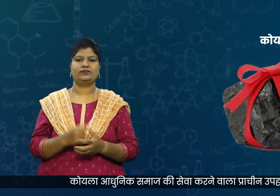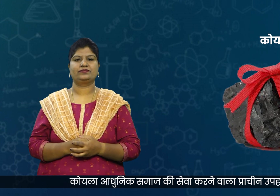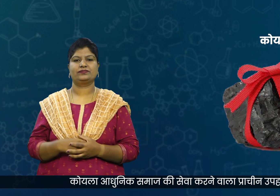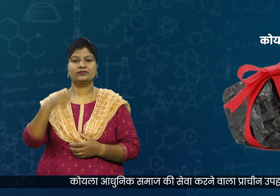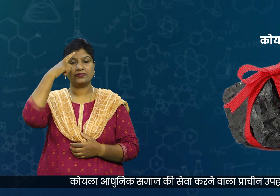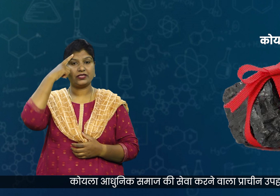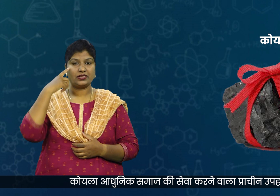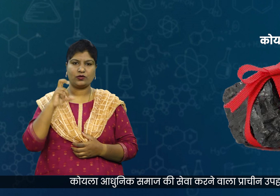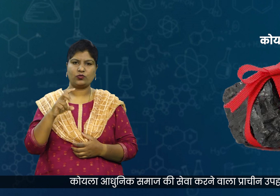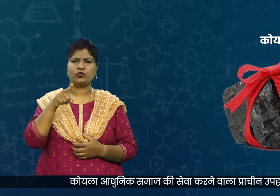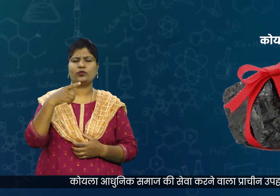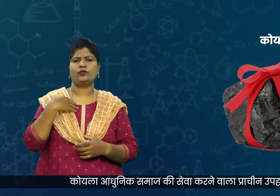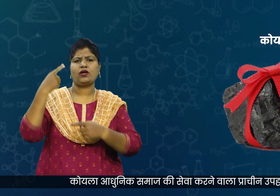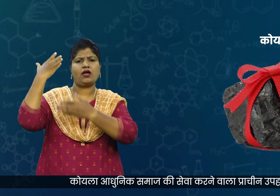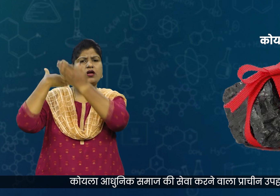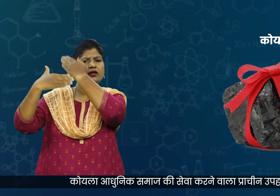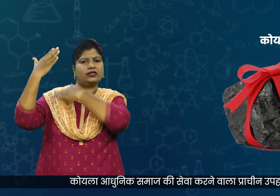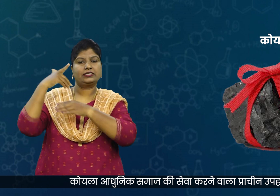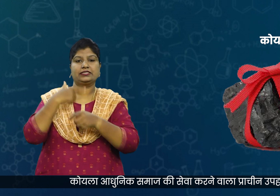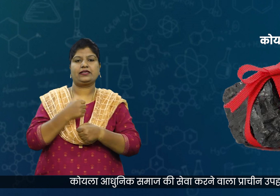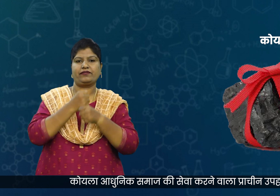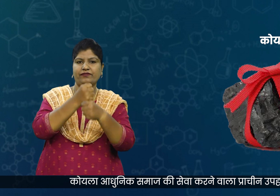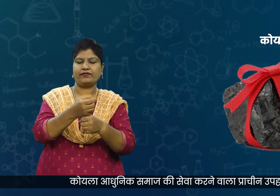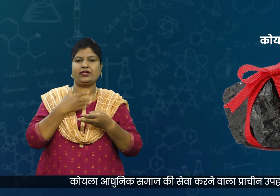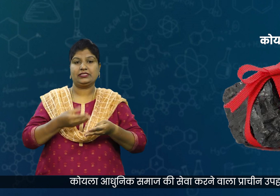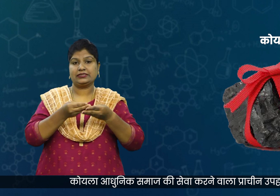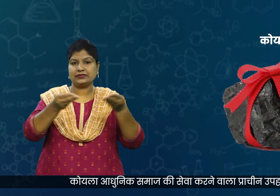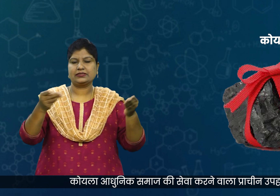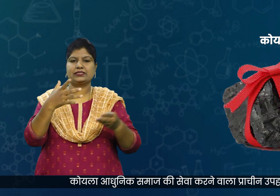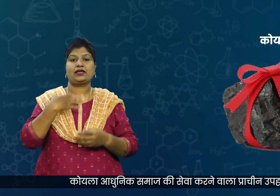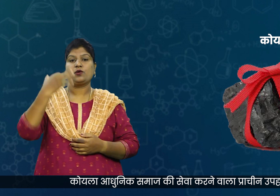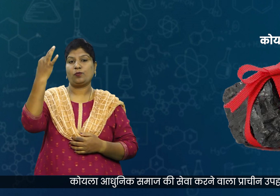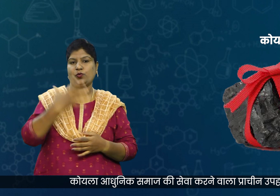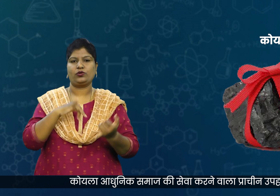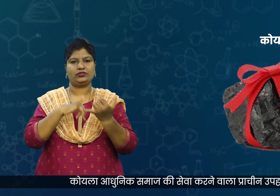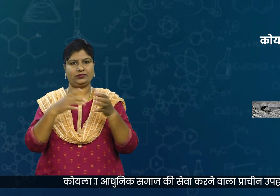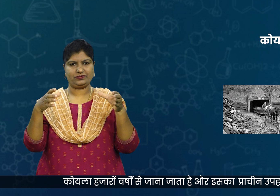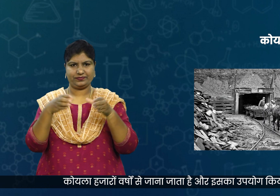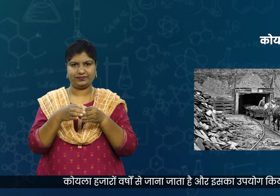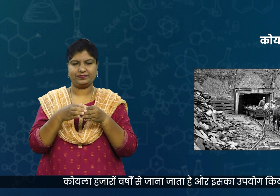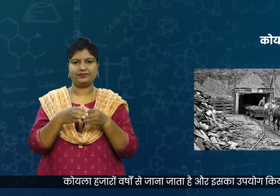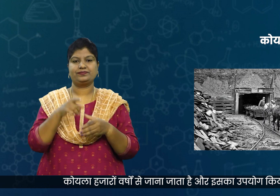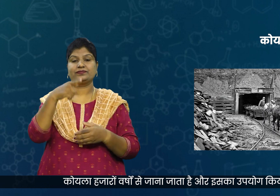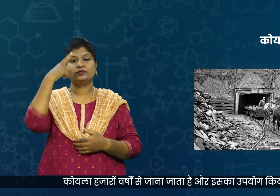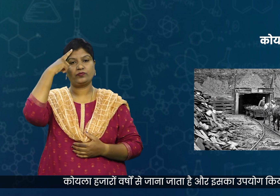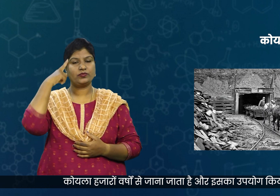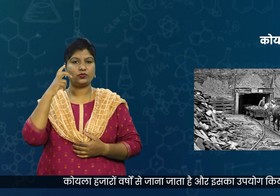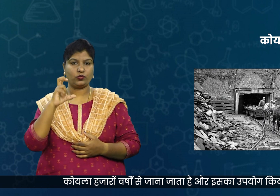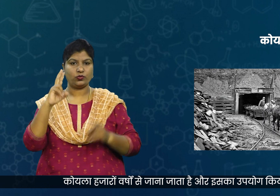कोयला आधुनिक समाज की सेवा करने वाला प्राचीन उपहार है। कोयला हजारों वर्षों से जाना